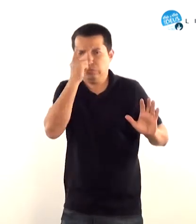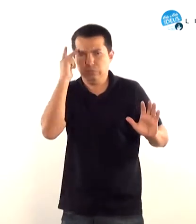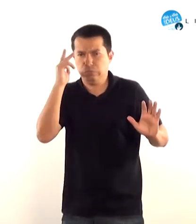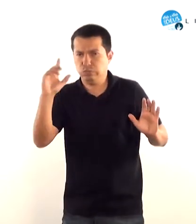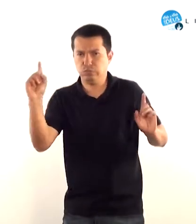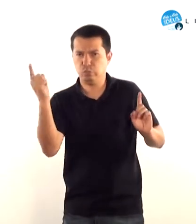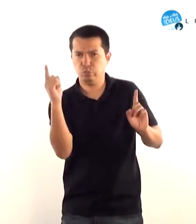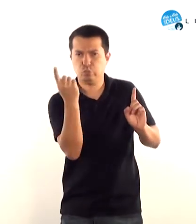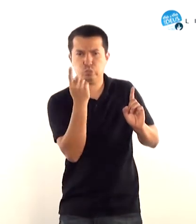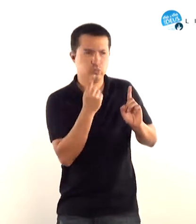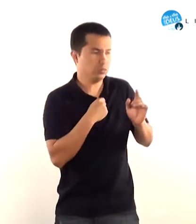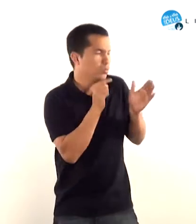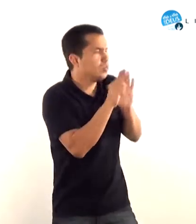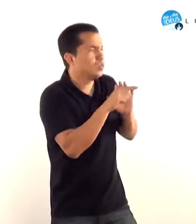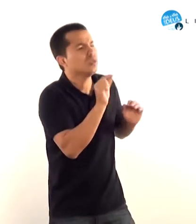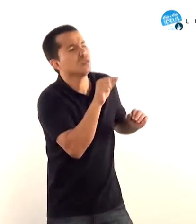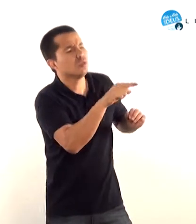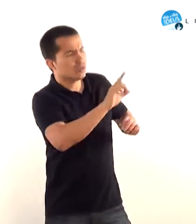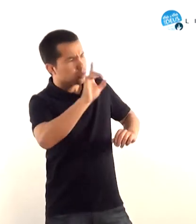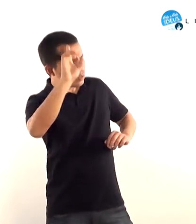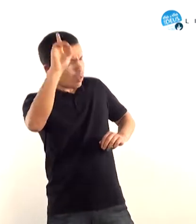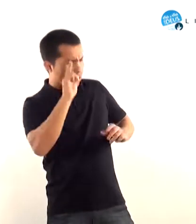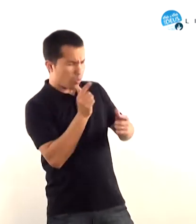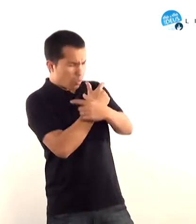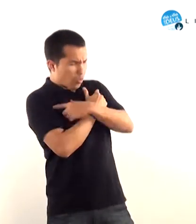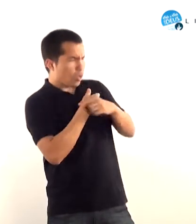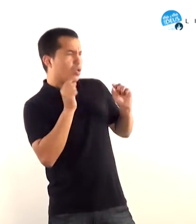Eu vi, eu ouvi, eu sei quem ele é.